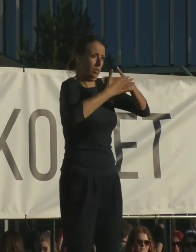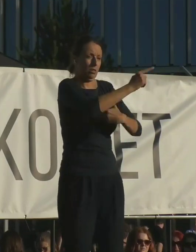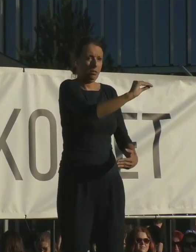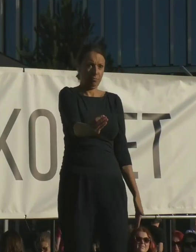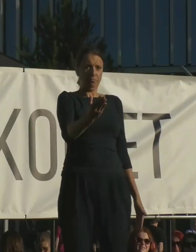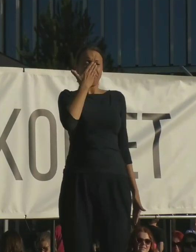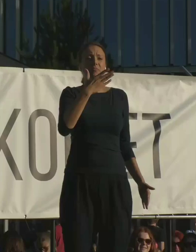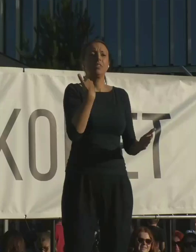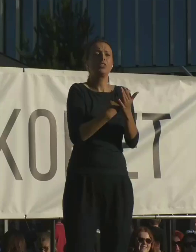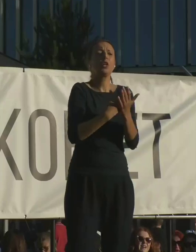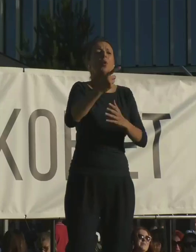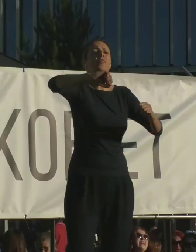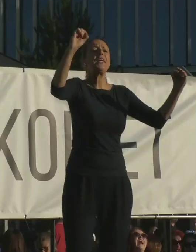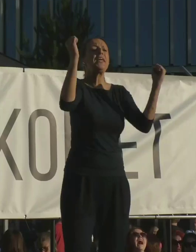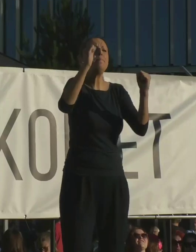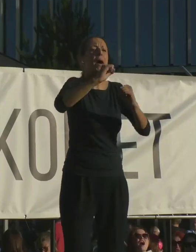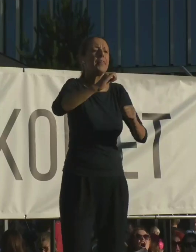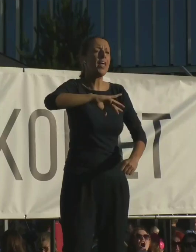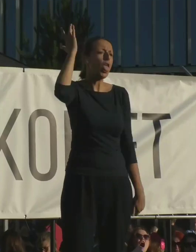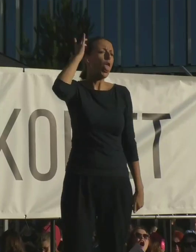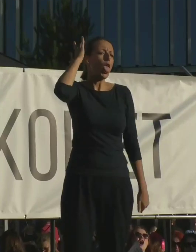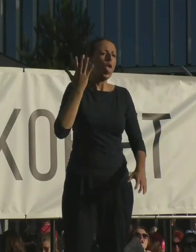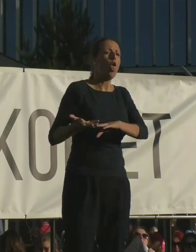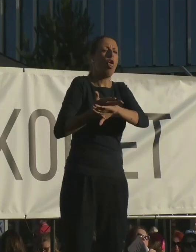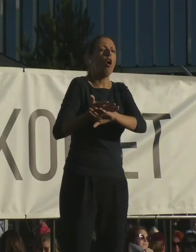bo jest jebanym hipokrytą.